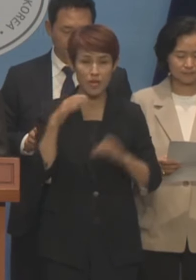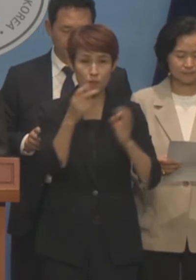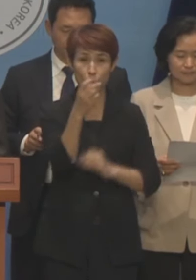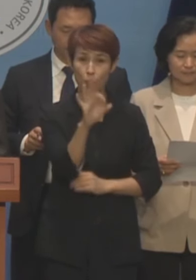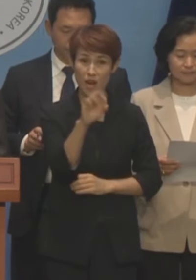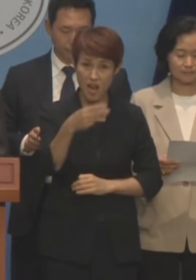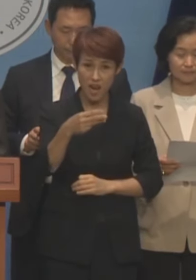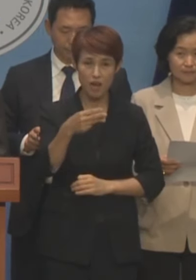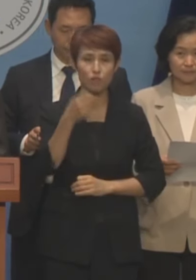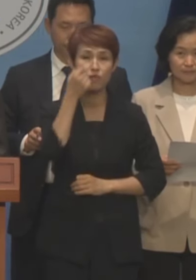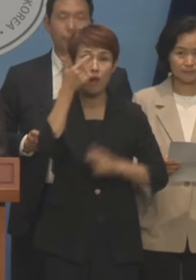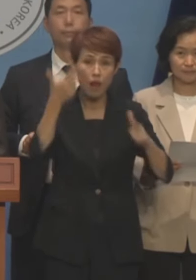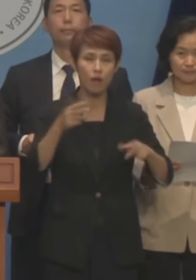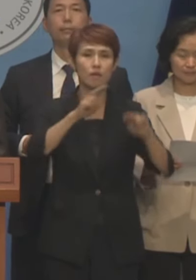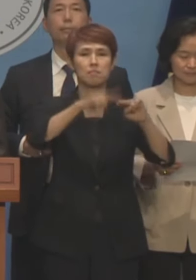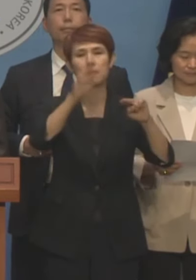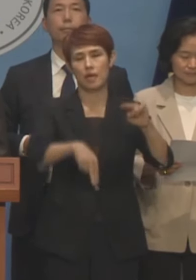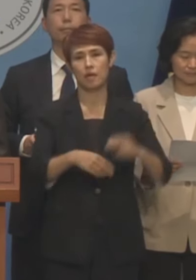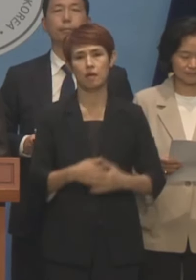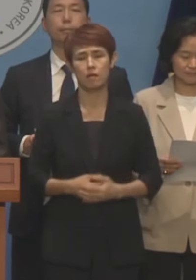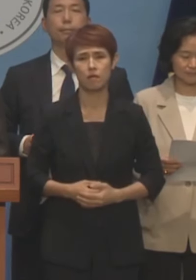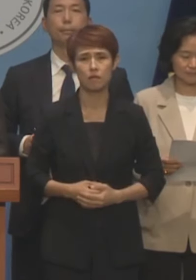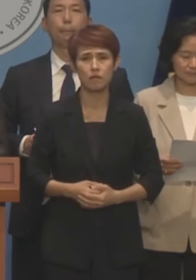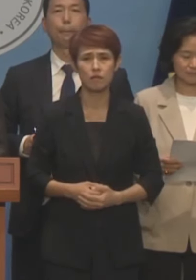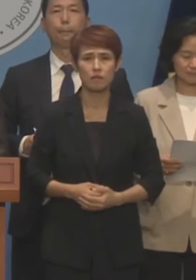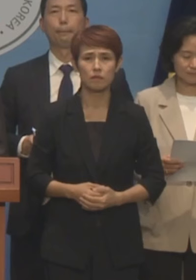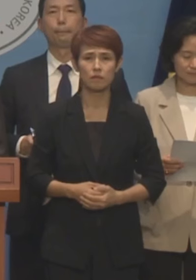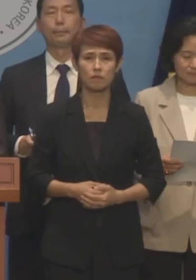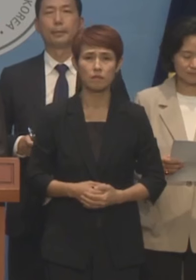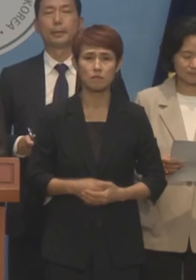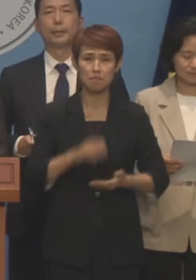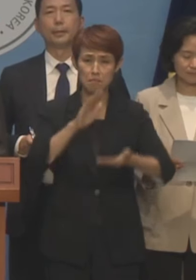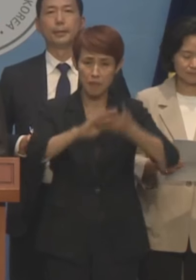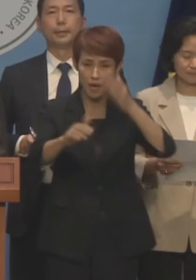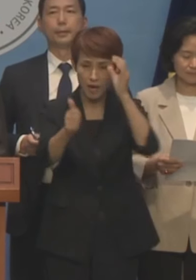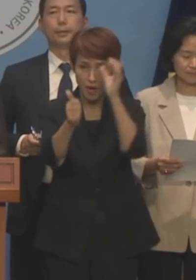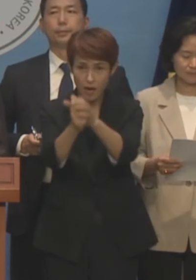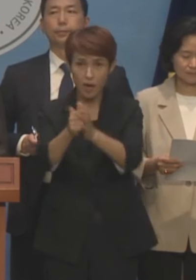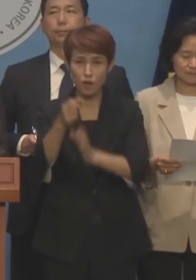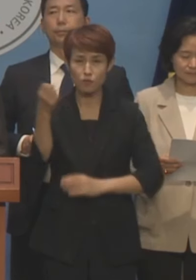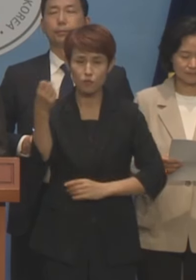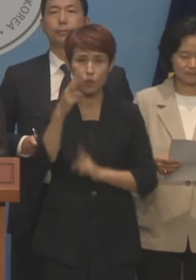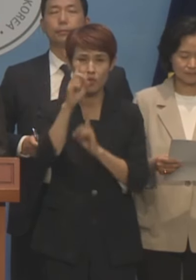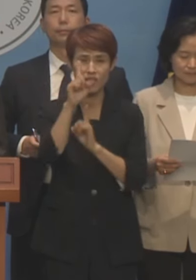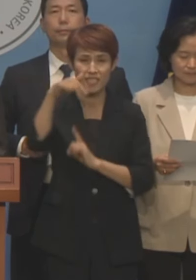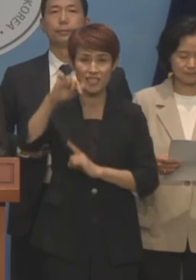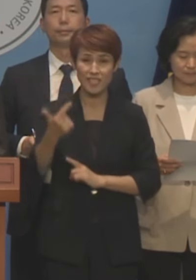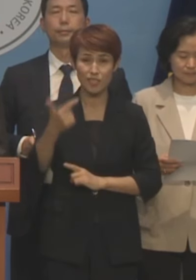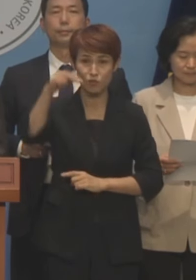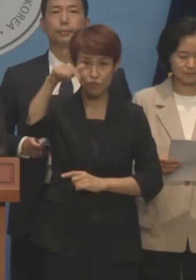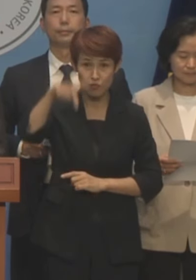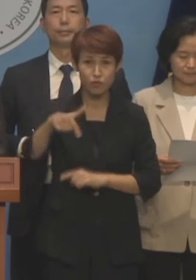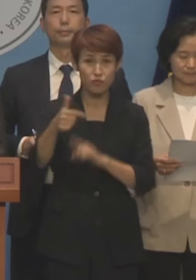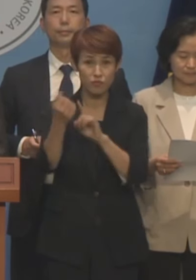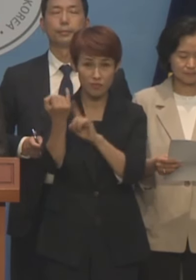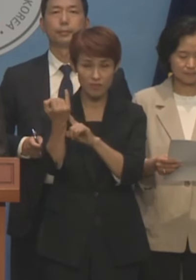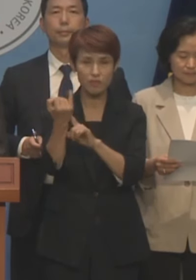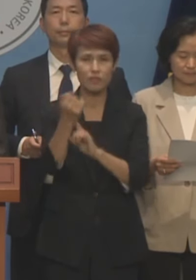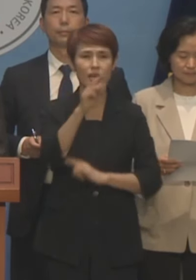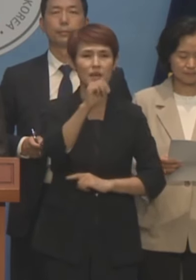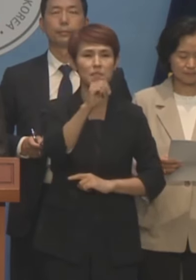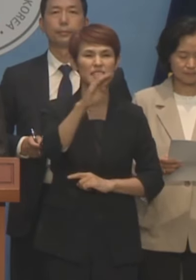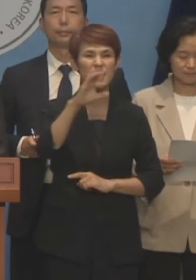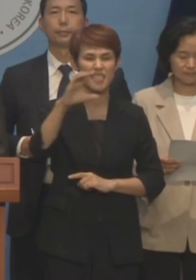만에 하차했다. 그런데 그 후임으로 지명된 이진숙 내정자는 MBC